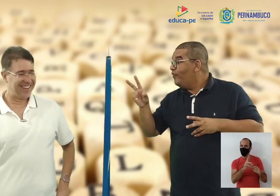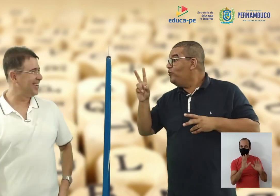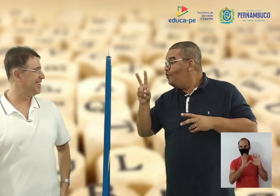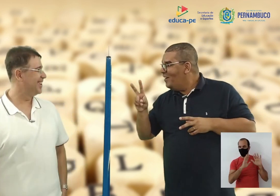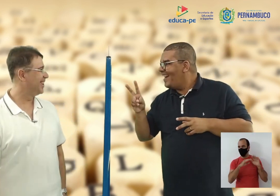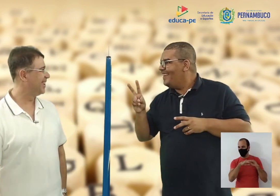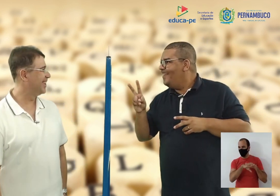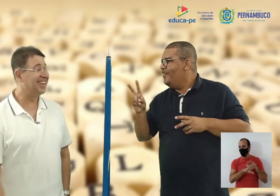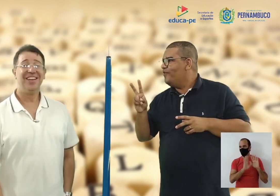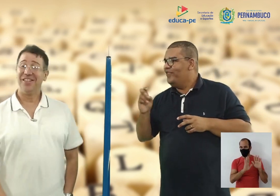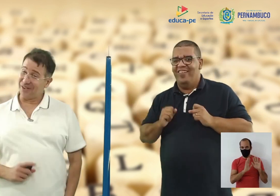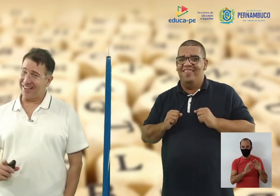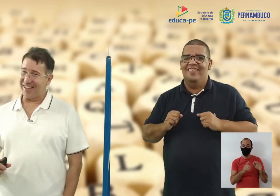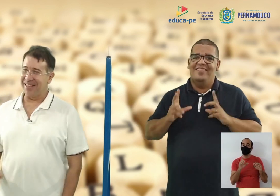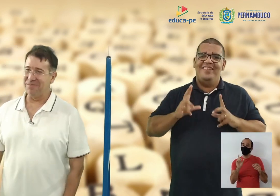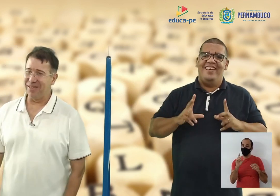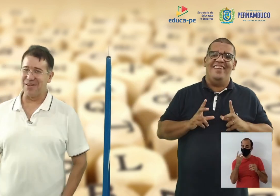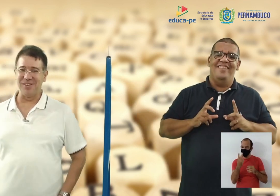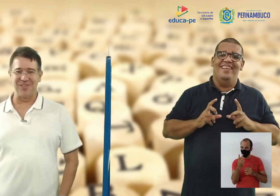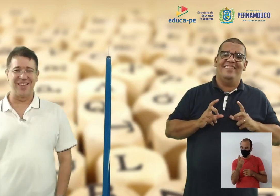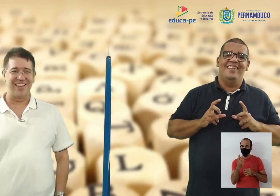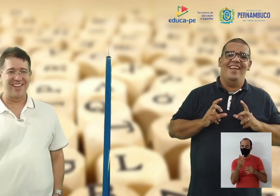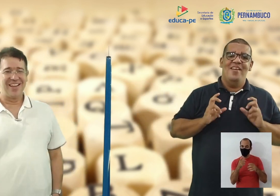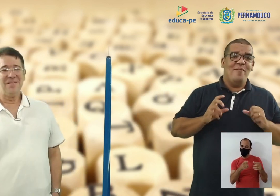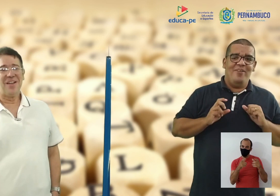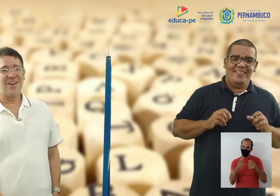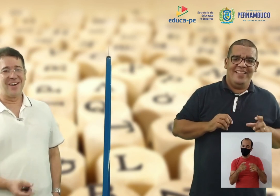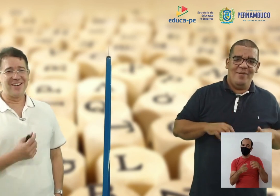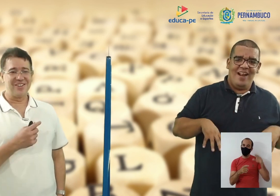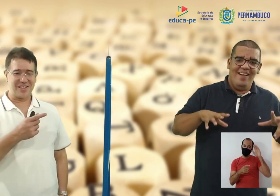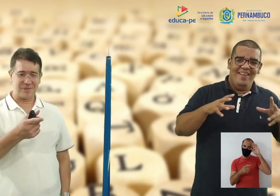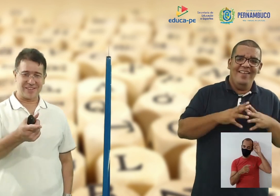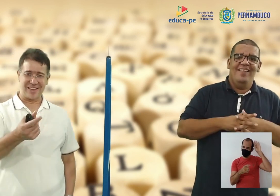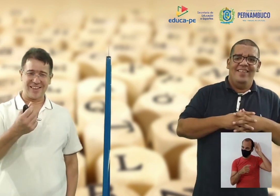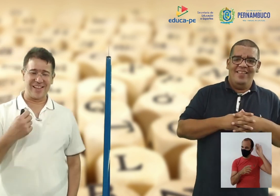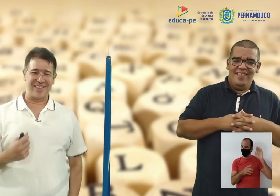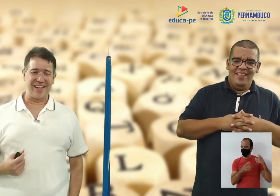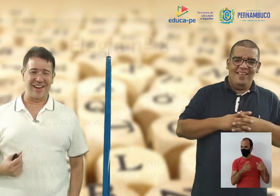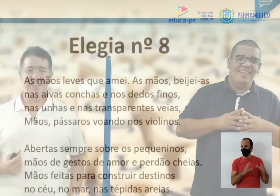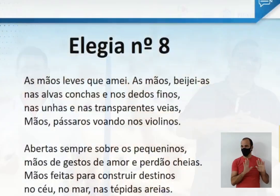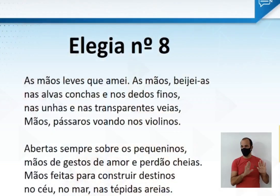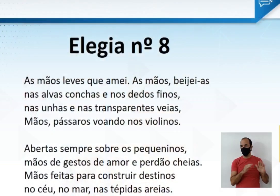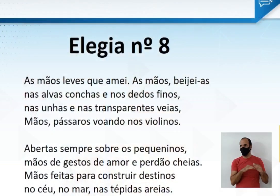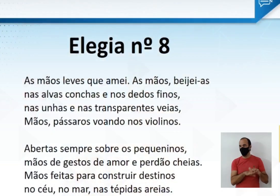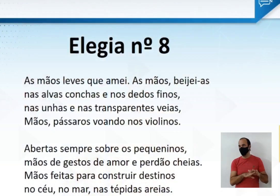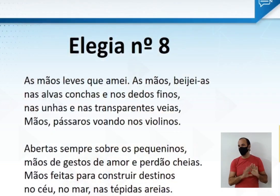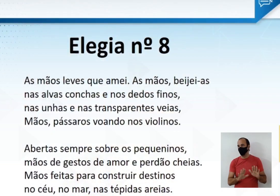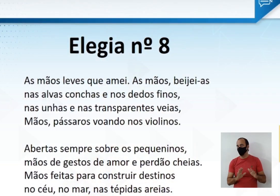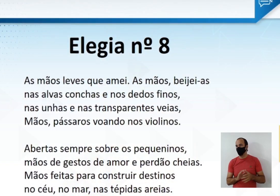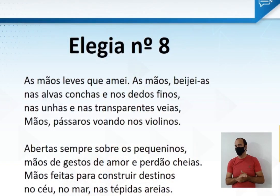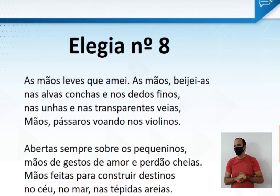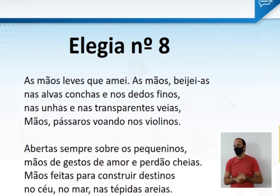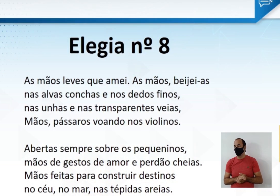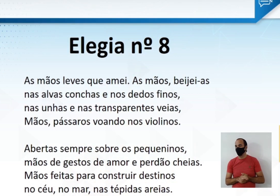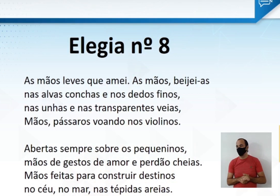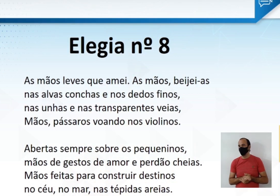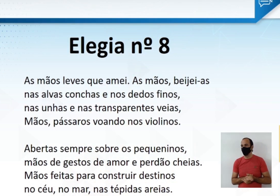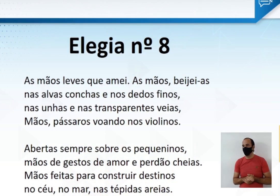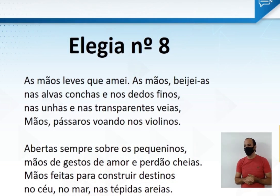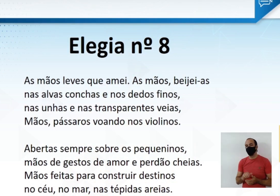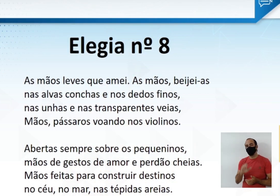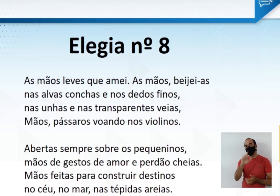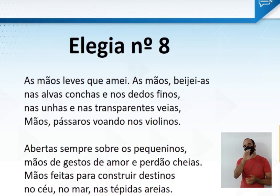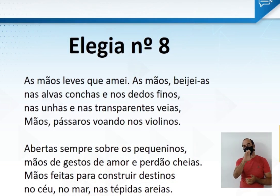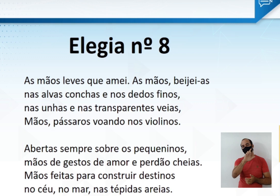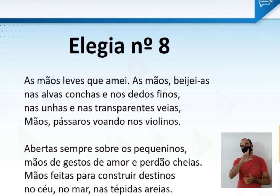verdade, foram duas academias, professor. Duas academias, vamos ver. Né? Importante lembrar. Nós temos aqui na tela, o professor Jonas vai falar um pouco sobre a